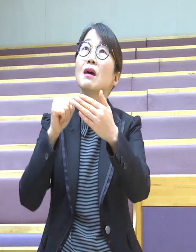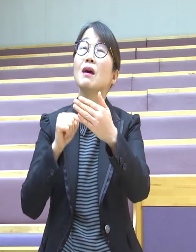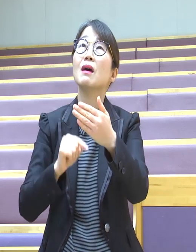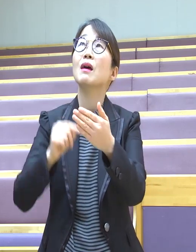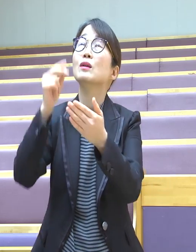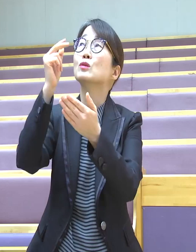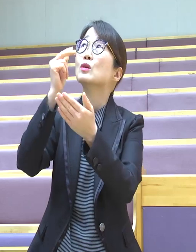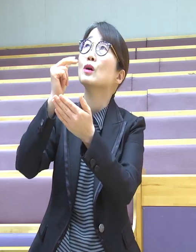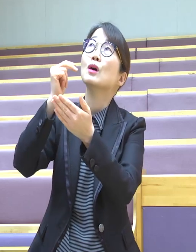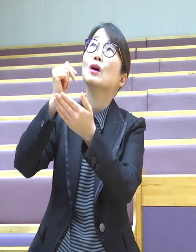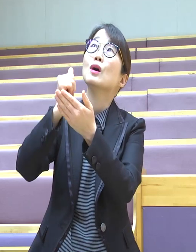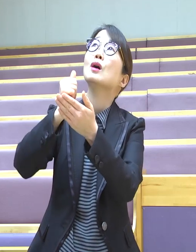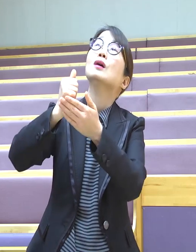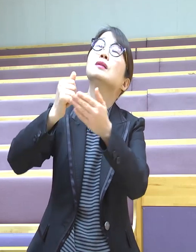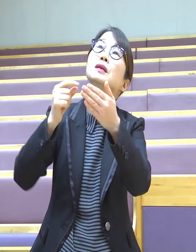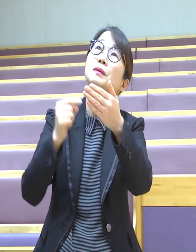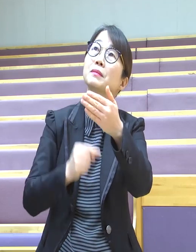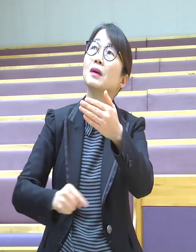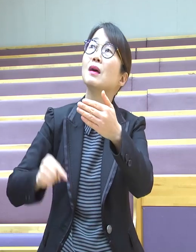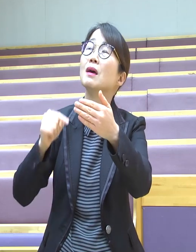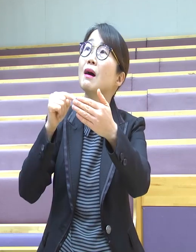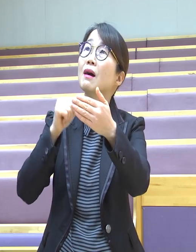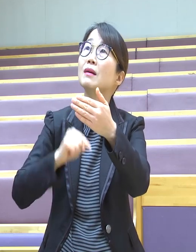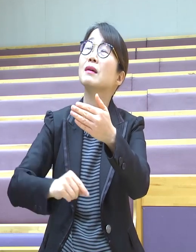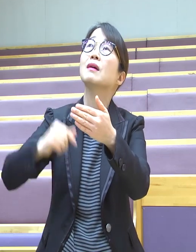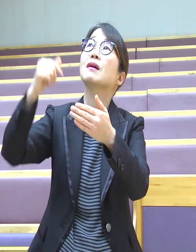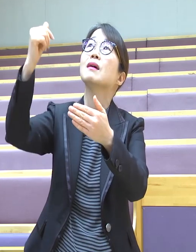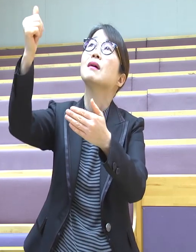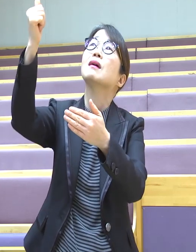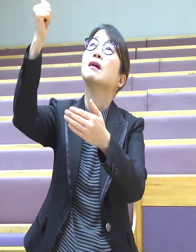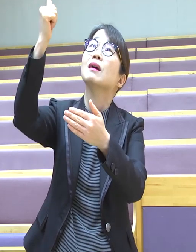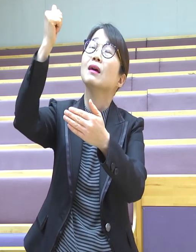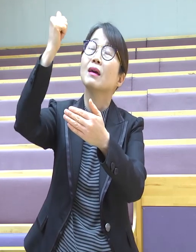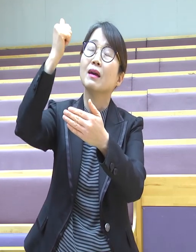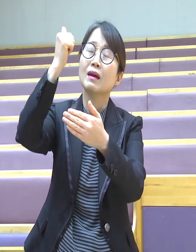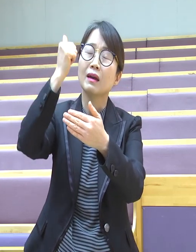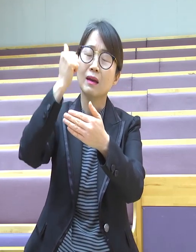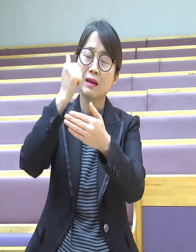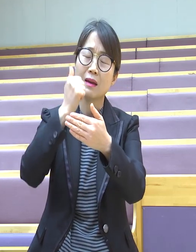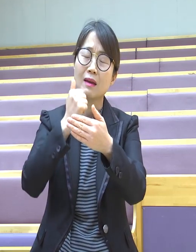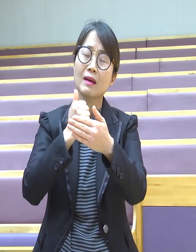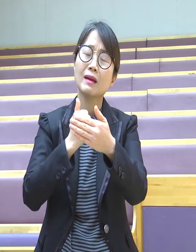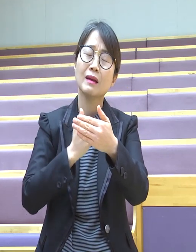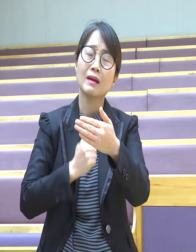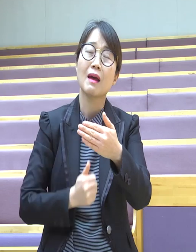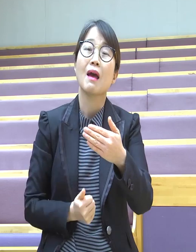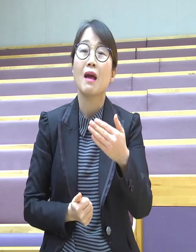주님 내 안에, 주님 내